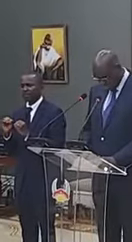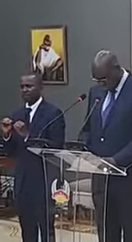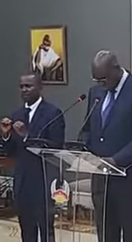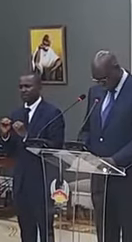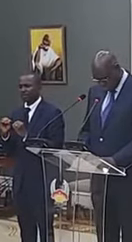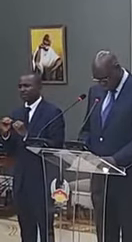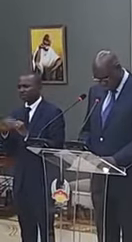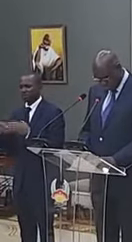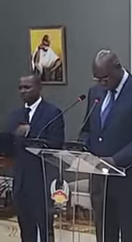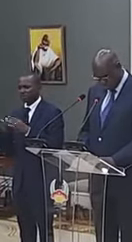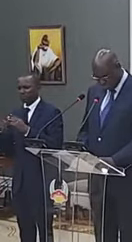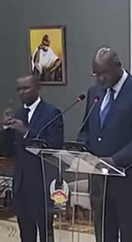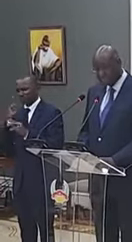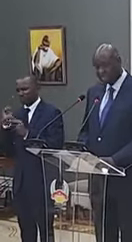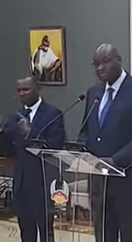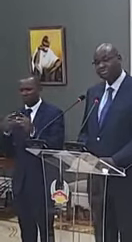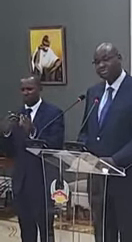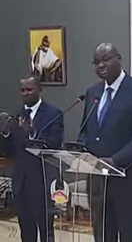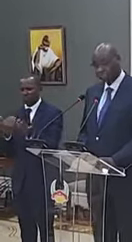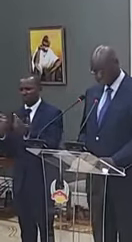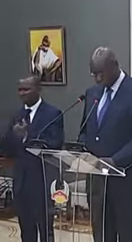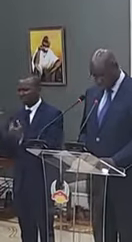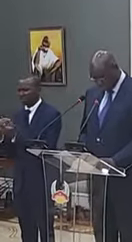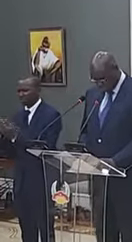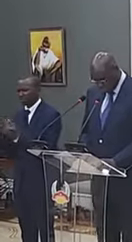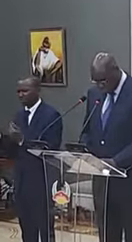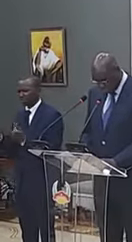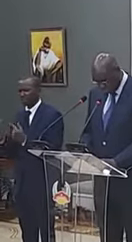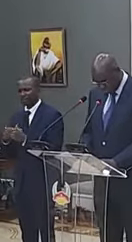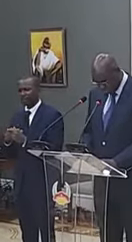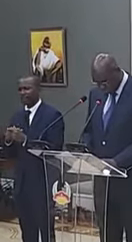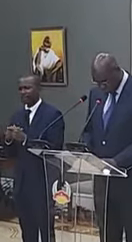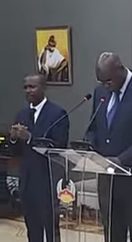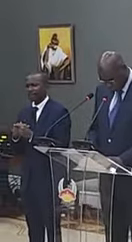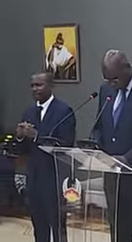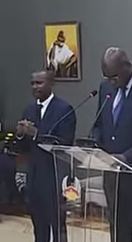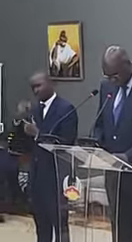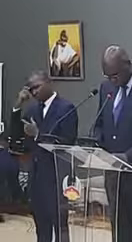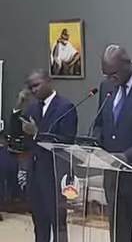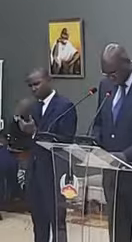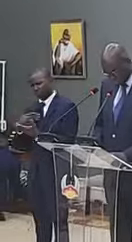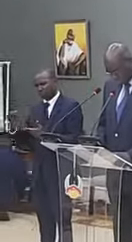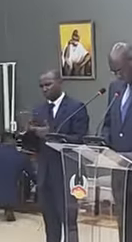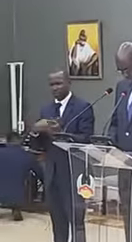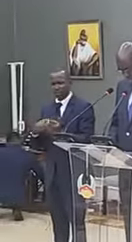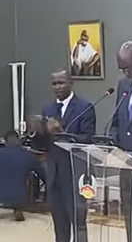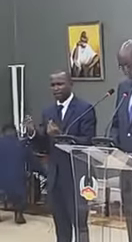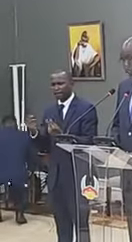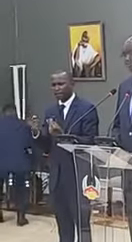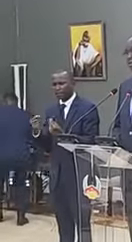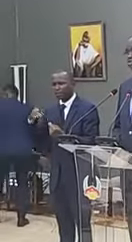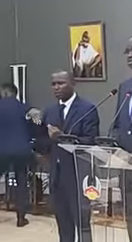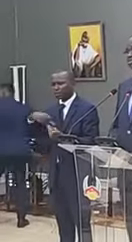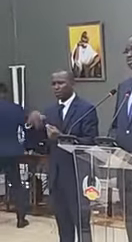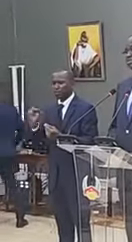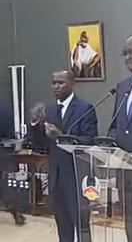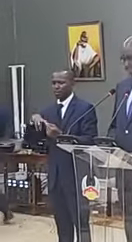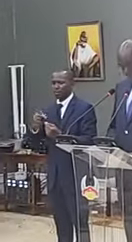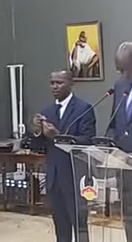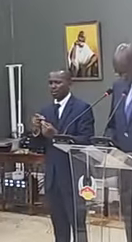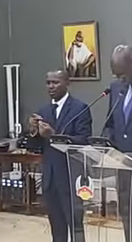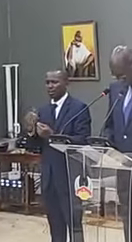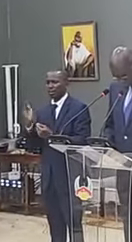exclusivamente à procura de equilíbrio financeiro, à recherche e operação e obtenção de um programa de longo prazo com o